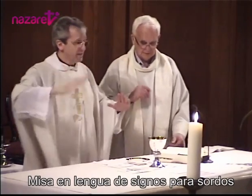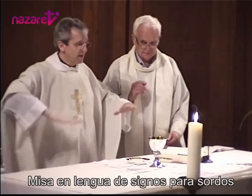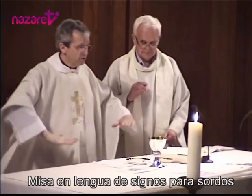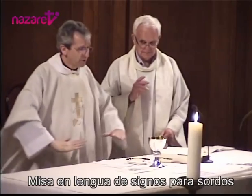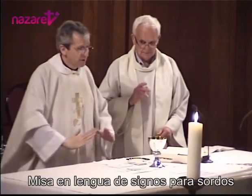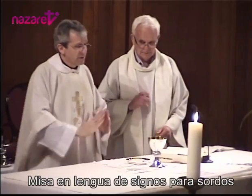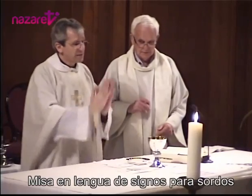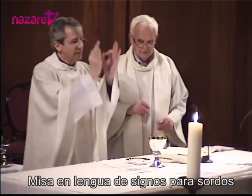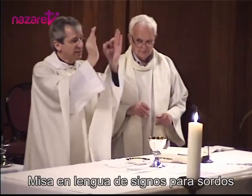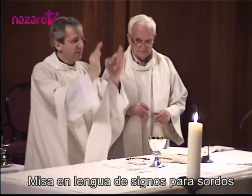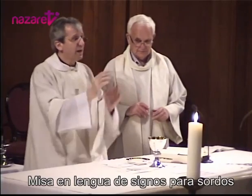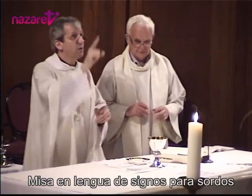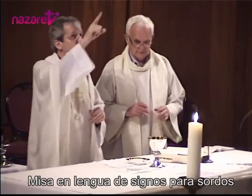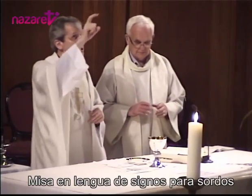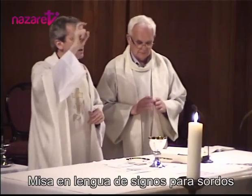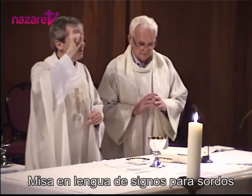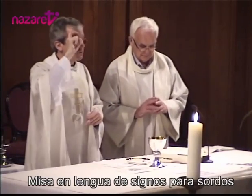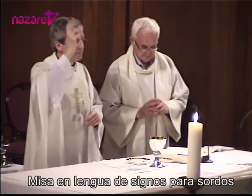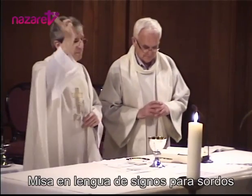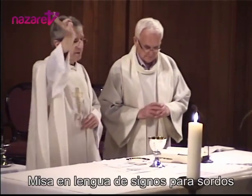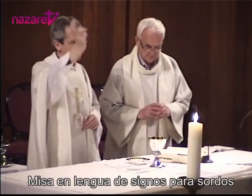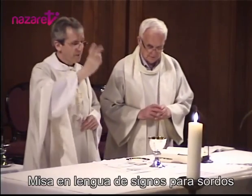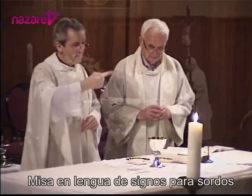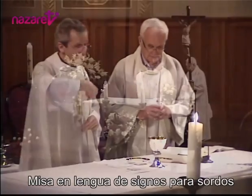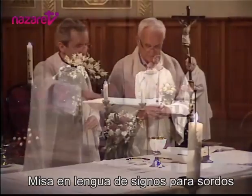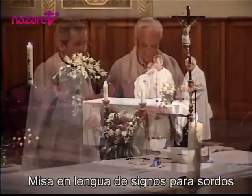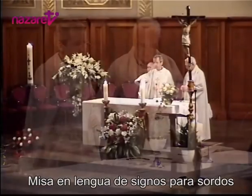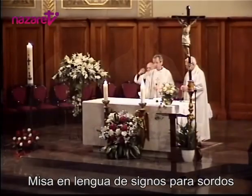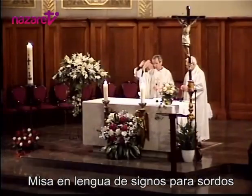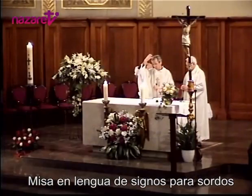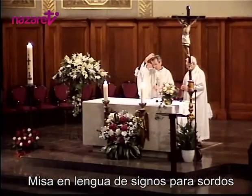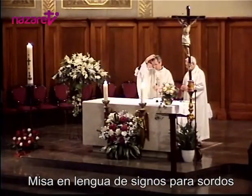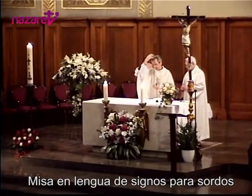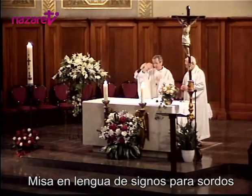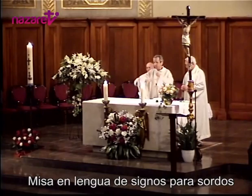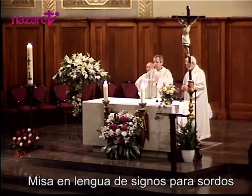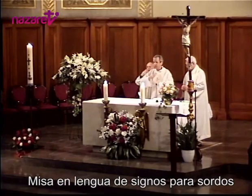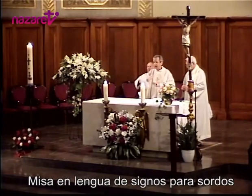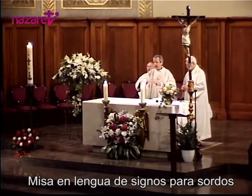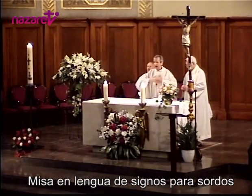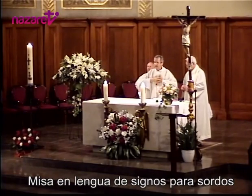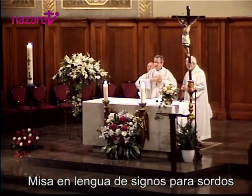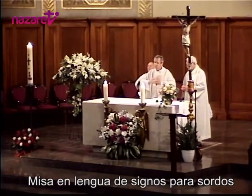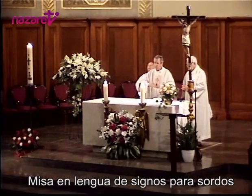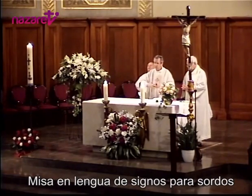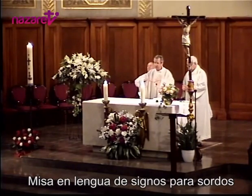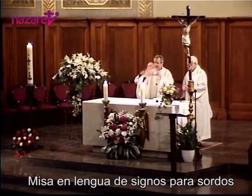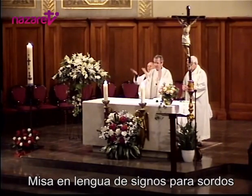cielo, santificado sea tu nombre, venga a nosotros tu reino, hágase tu voluntad en